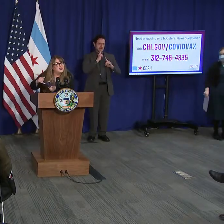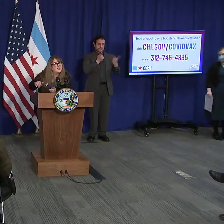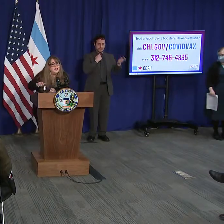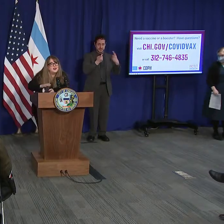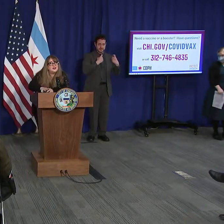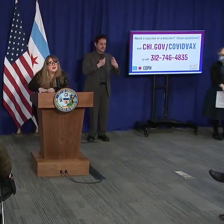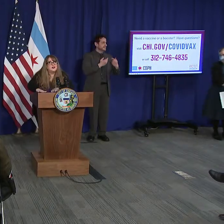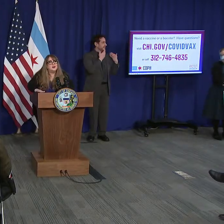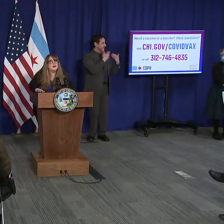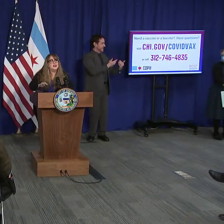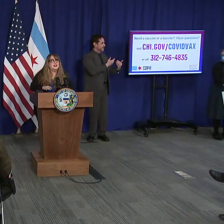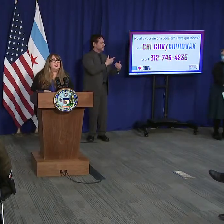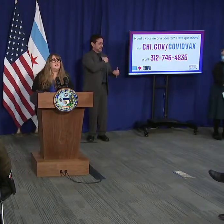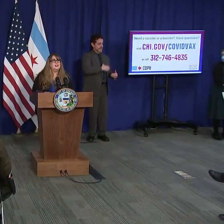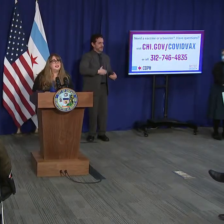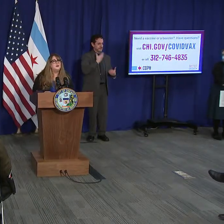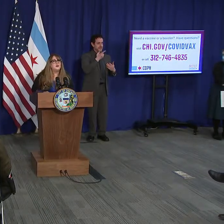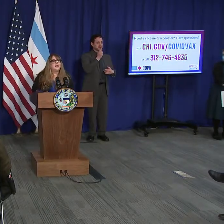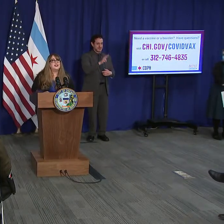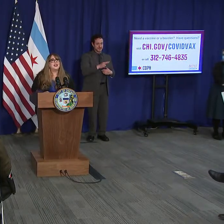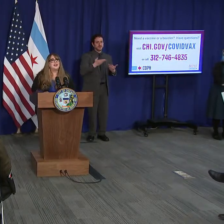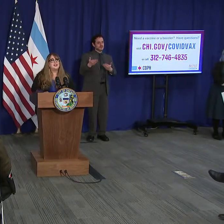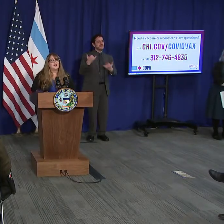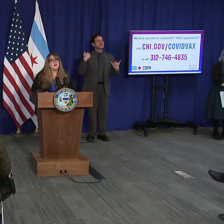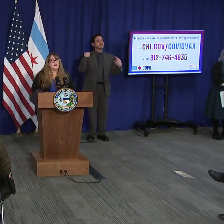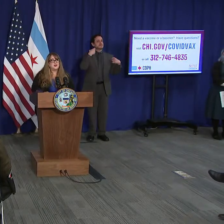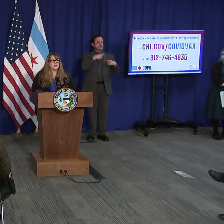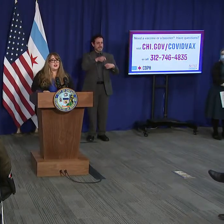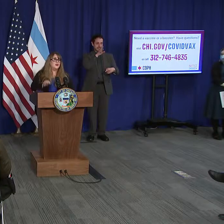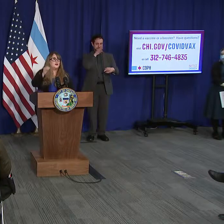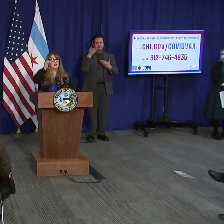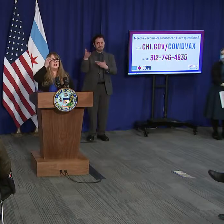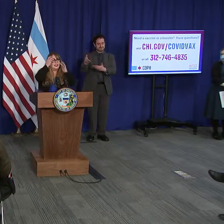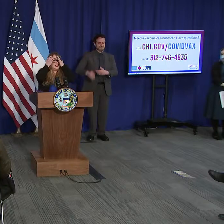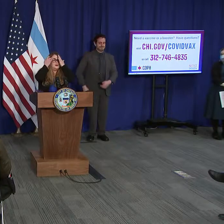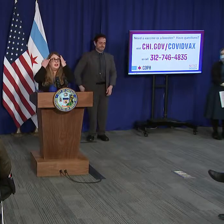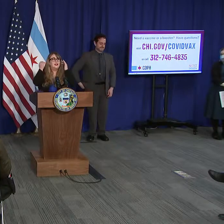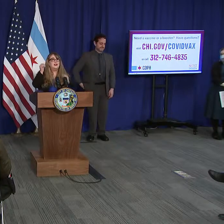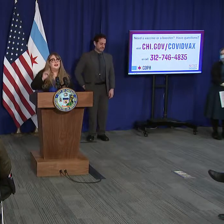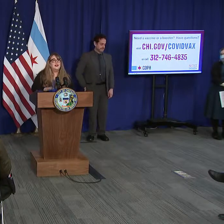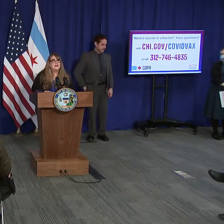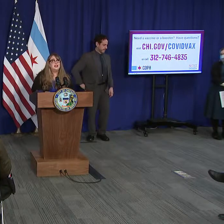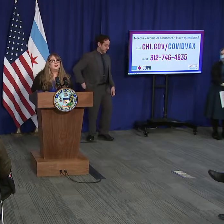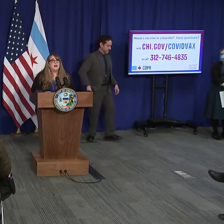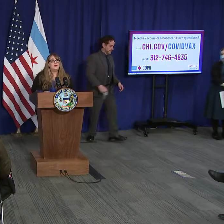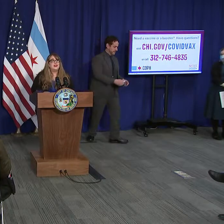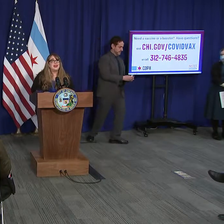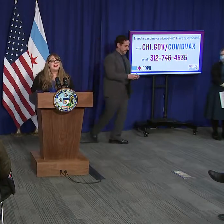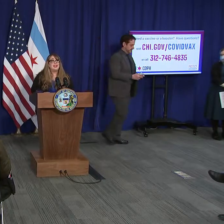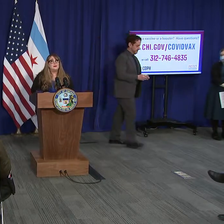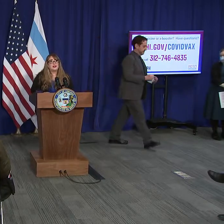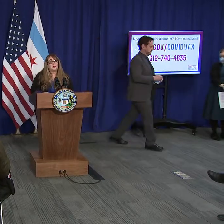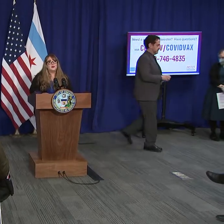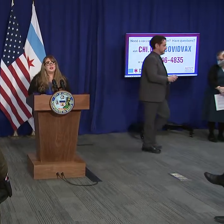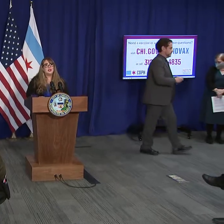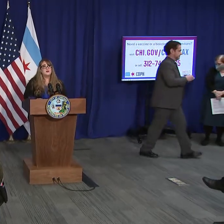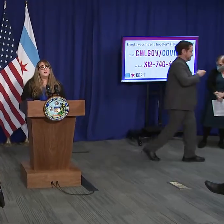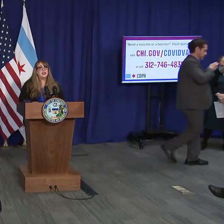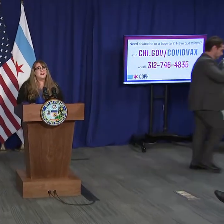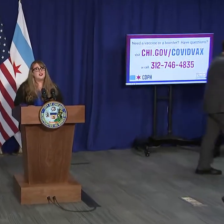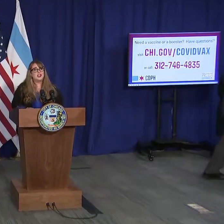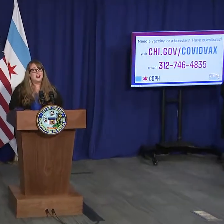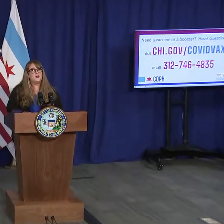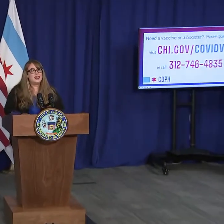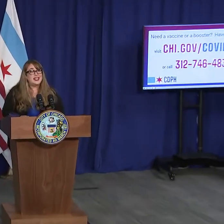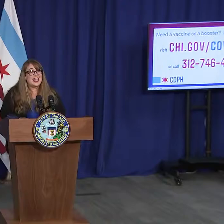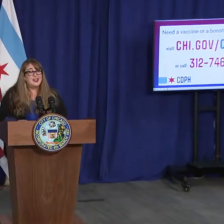Thank you, Mayor. Thank you, Dr. Already. Y muy buenas tardes a todos. Yo soy la doctora Geraldine Luna, directora médica del Departamento de Salud